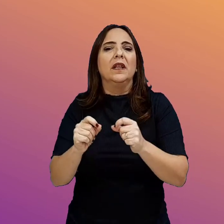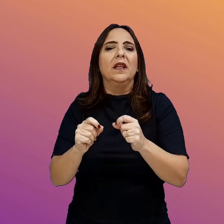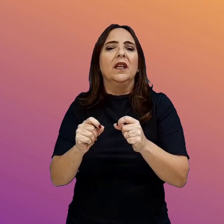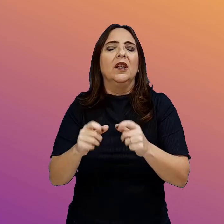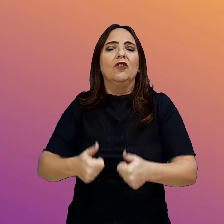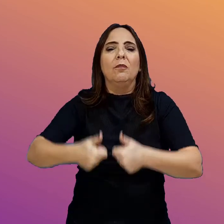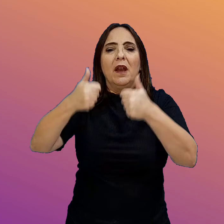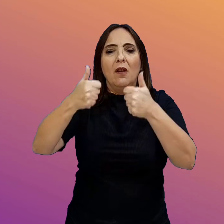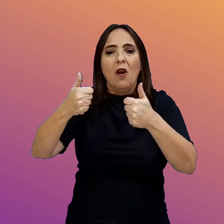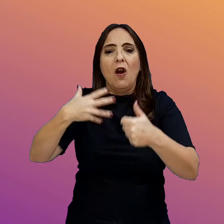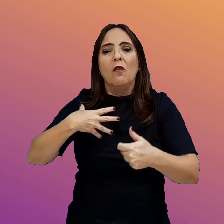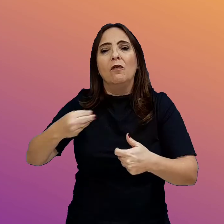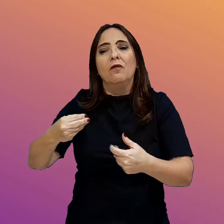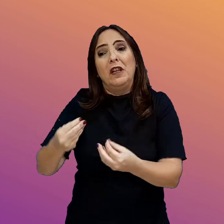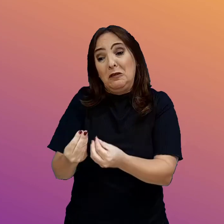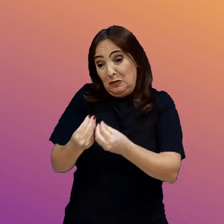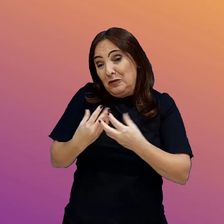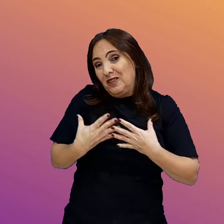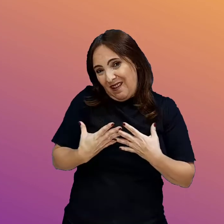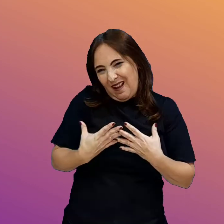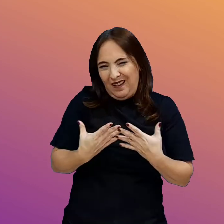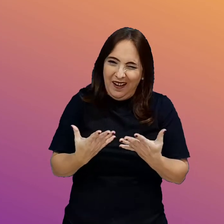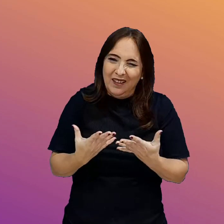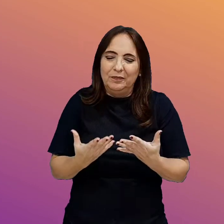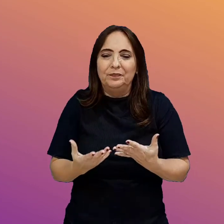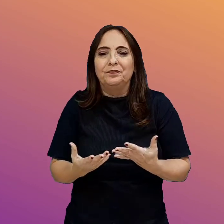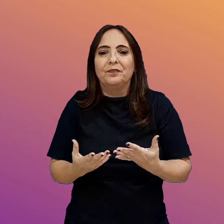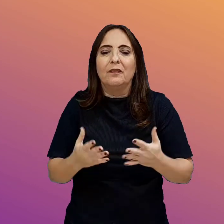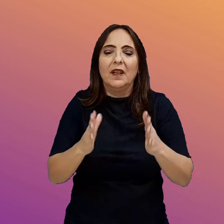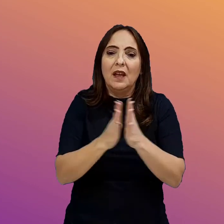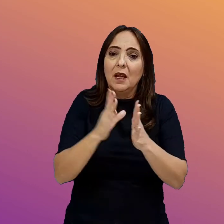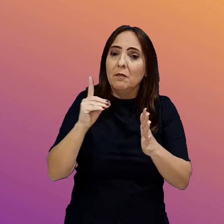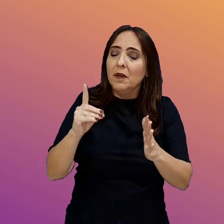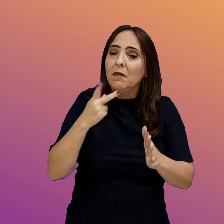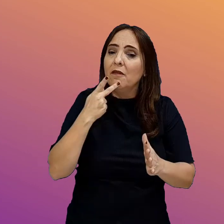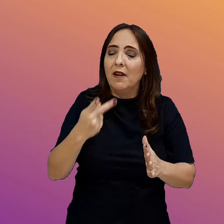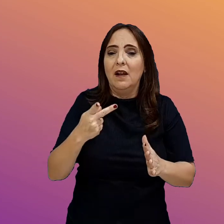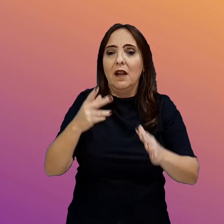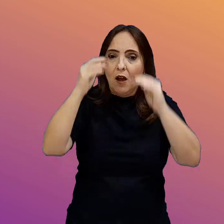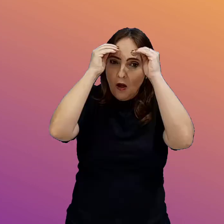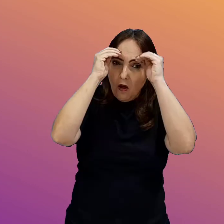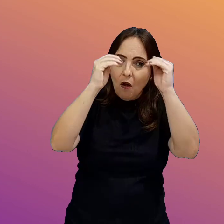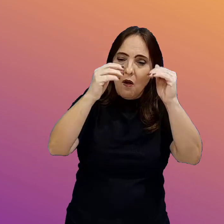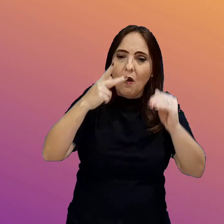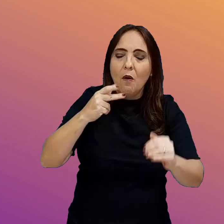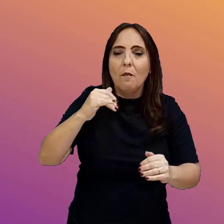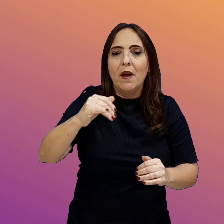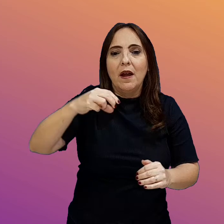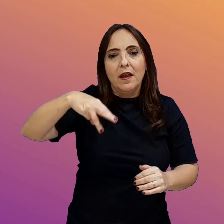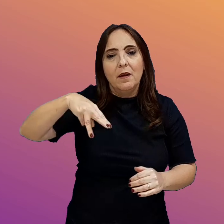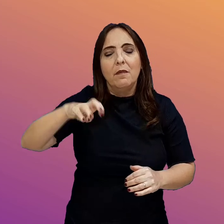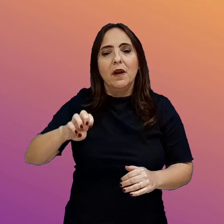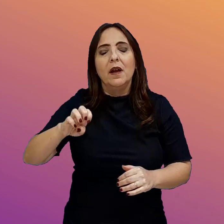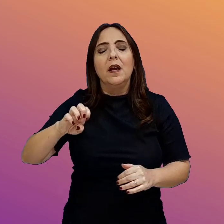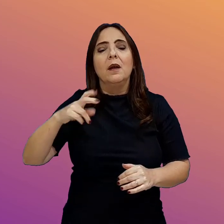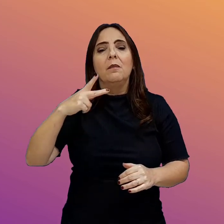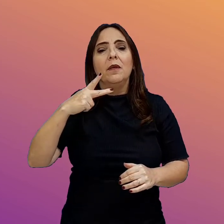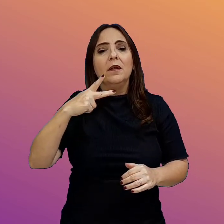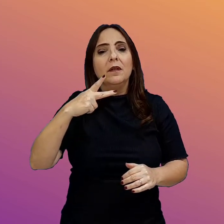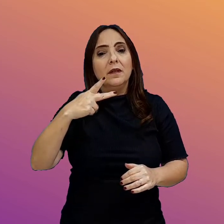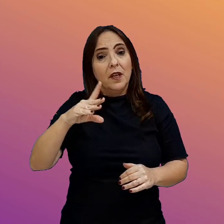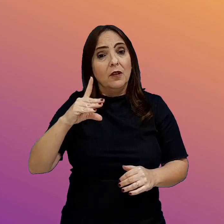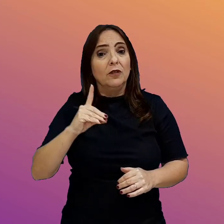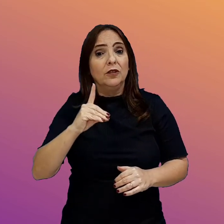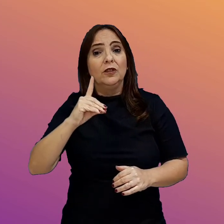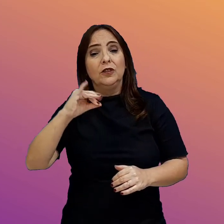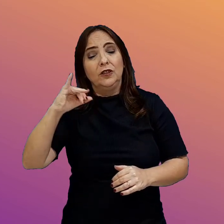a Bíblia fala, assim, honra teu pai e tua mãe para que se prolonguem os teus dias na terra. O maior retorno que